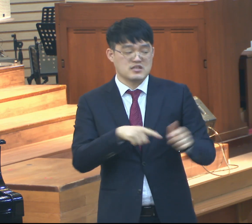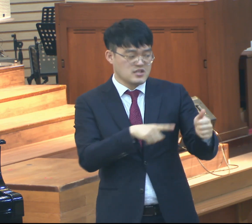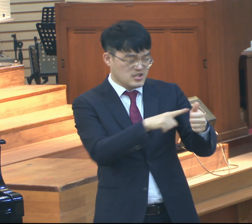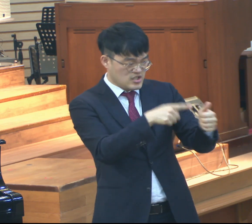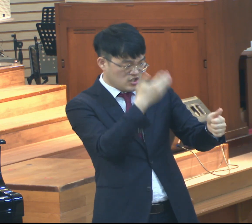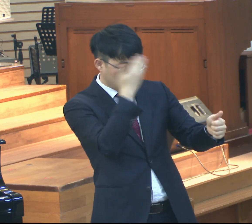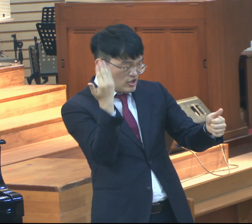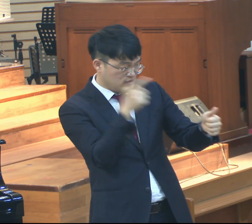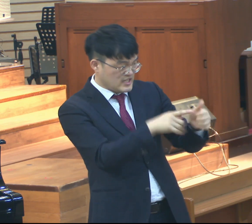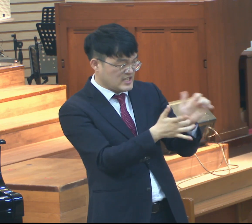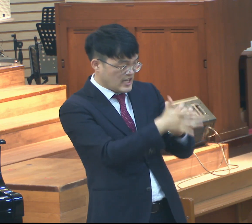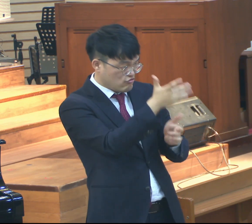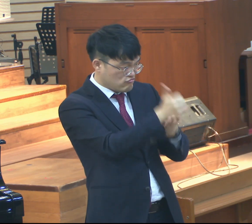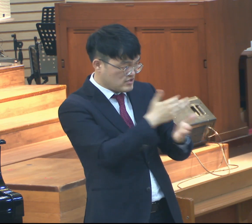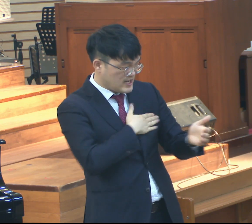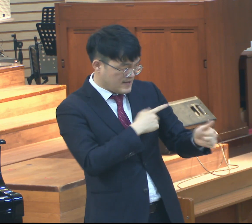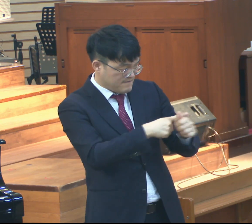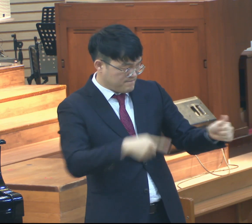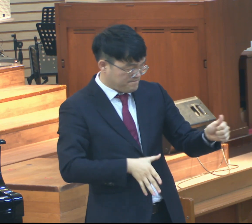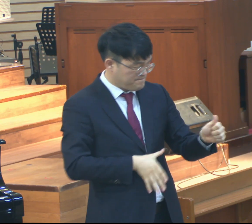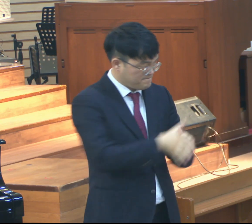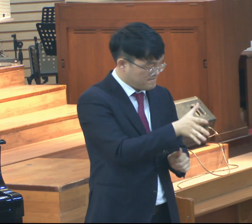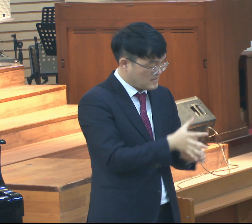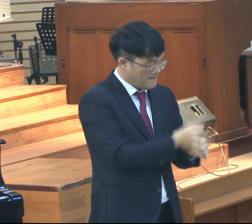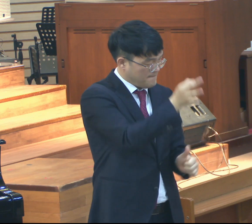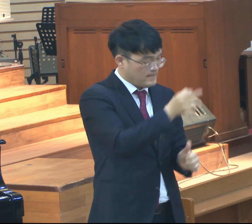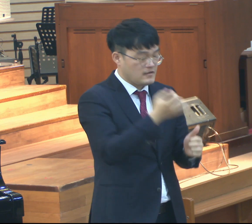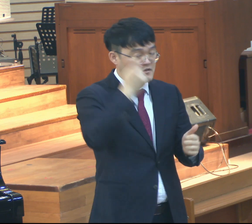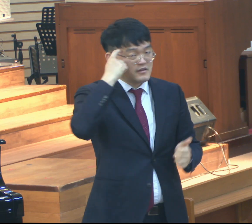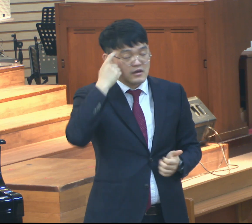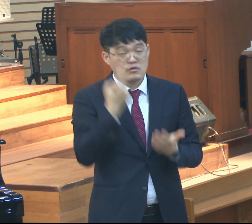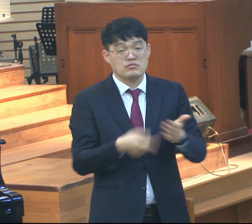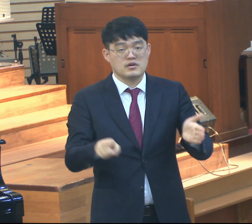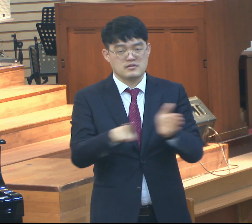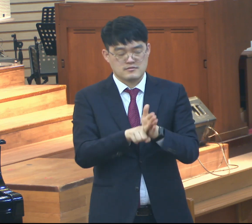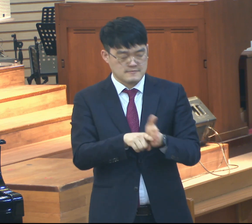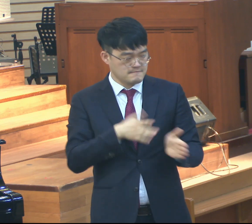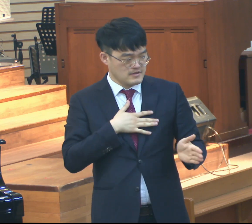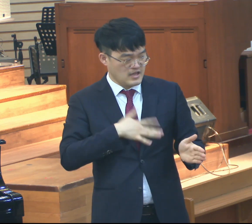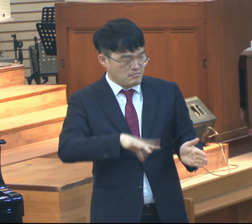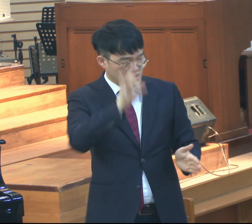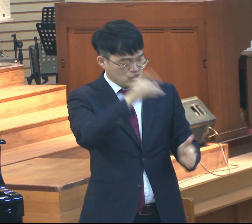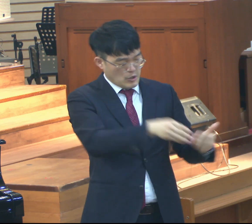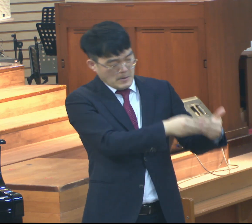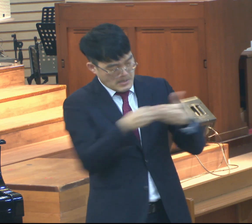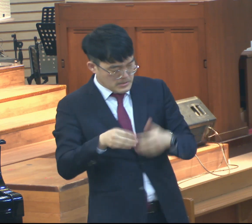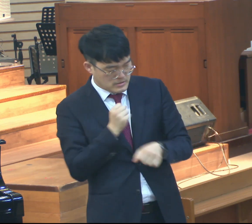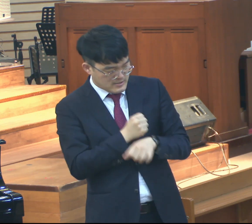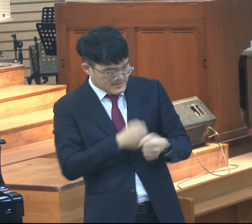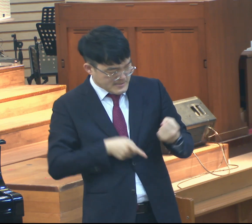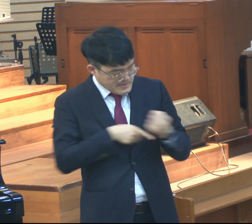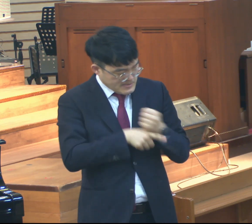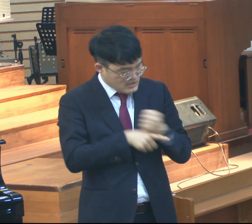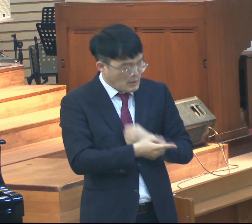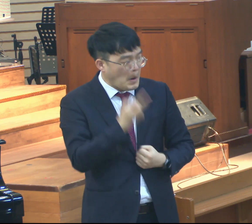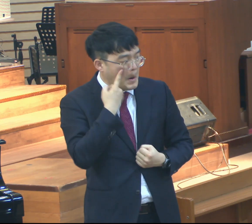어떻게 끝내야 될까 구상하기 위해서 자기가 제일 먼저 예수를 잡으면 봐야 되겠다 그런 생각을